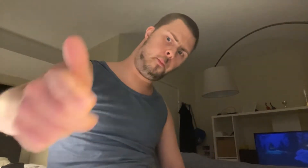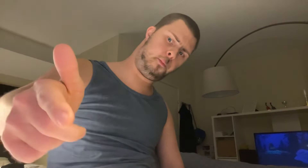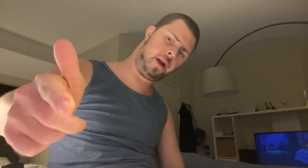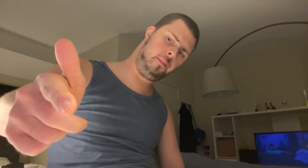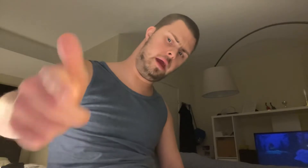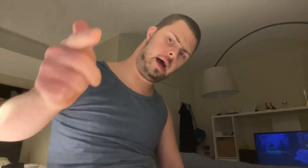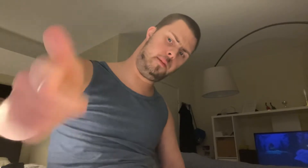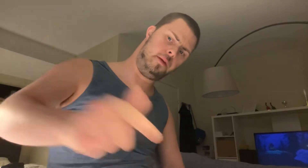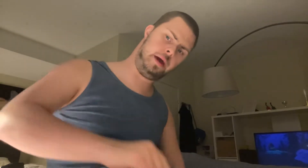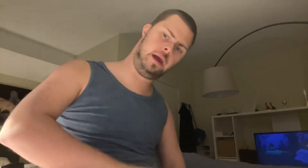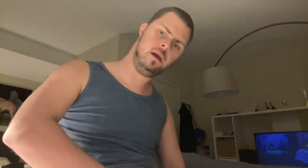premiera med mig.